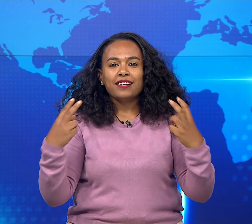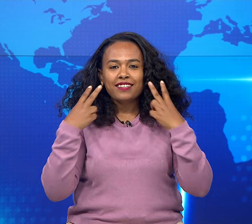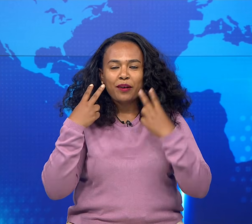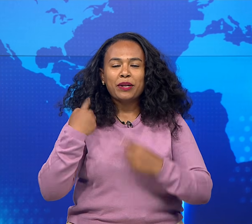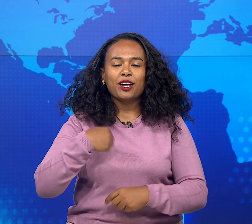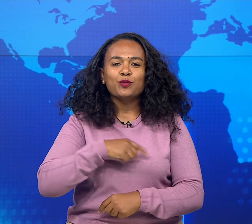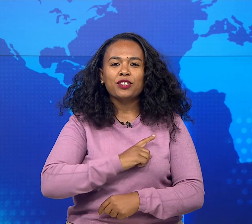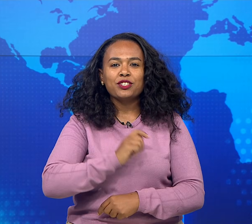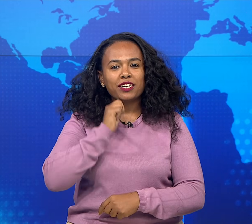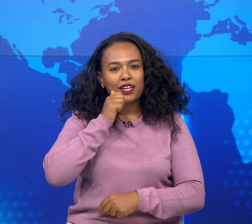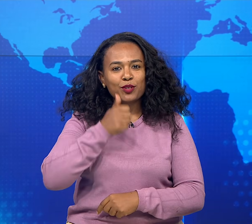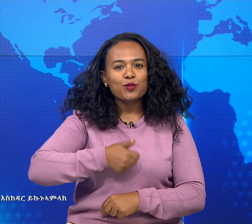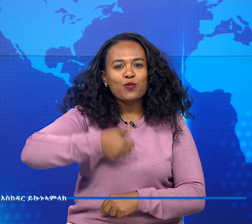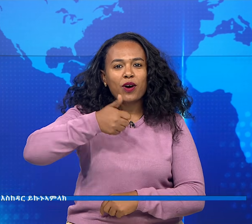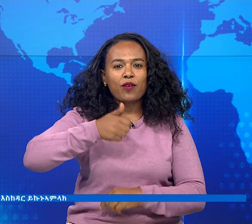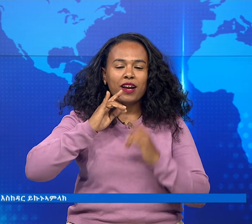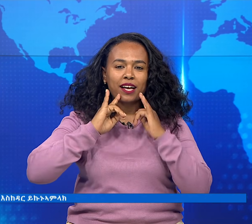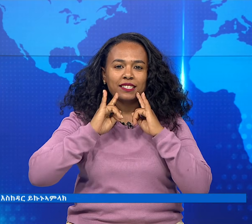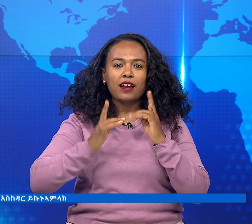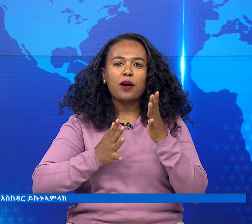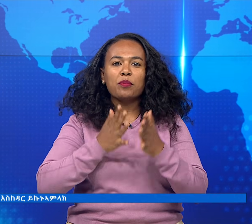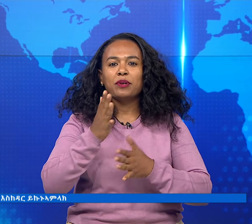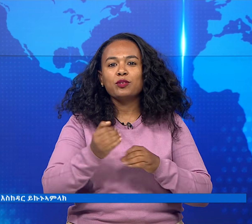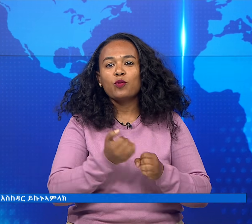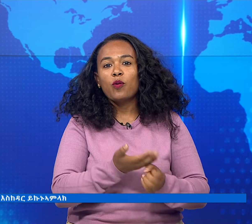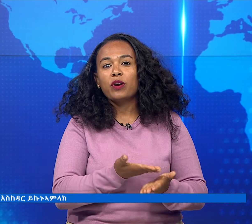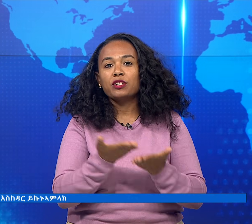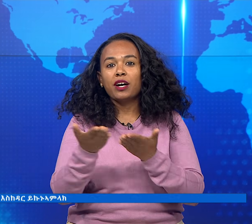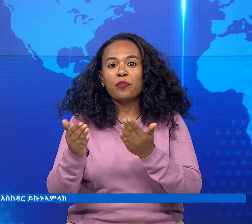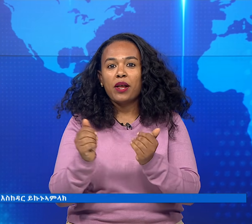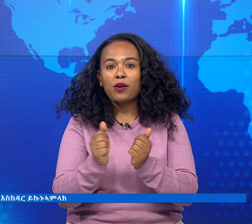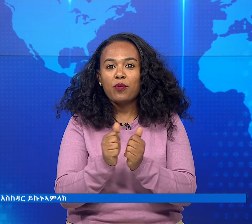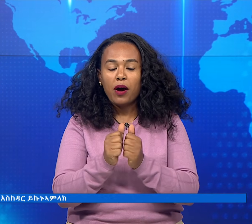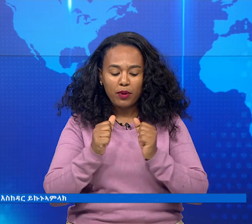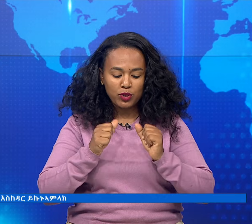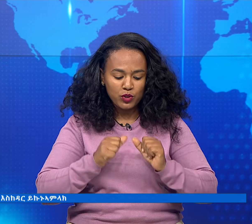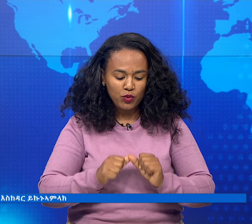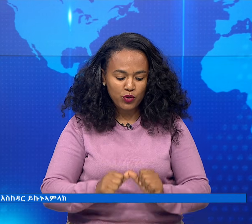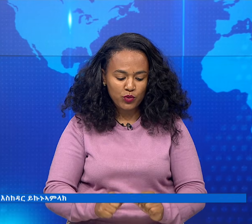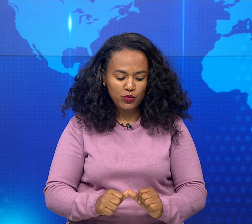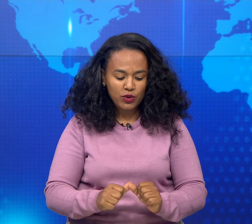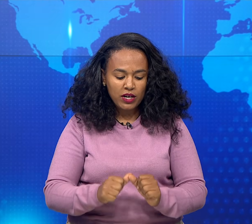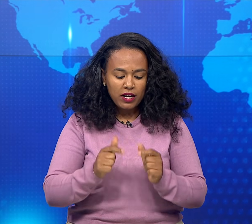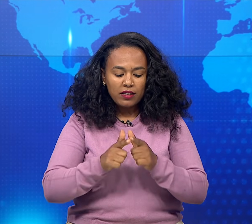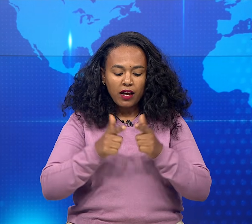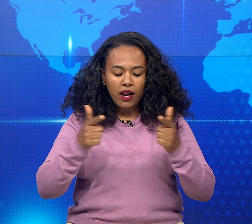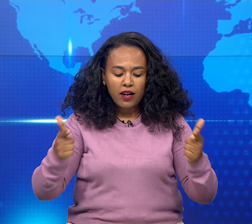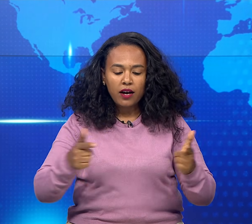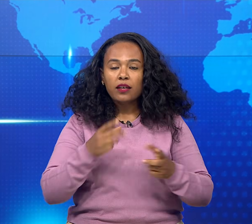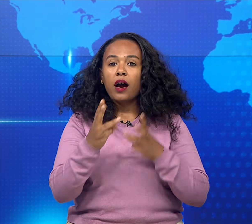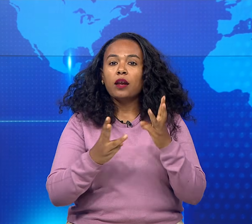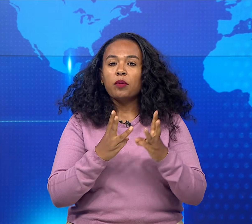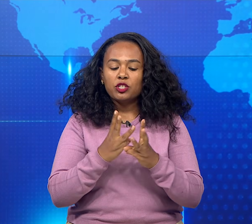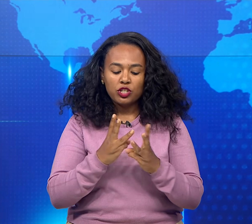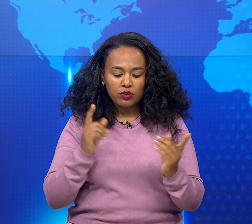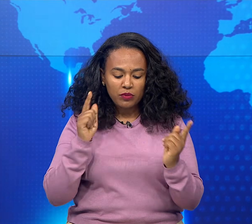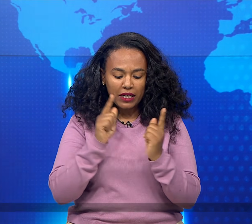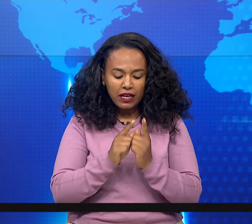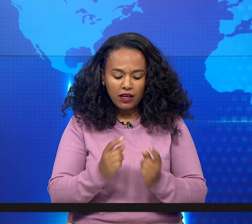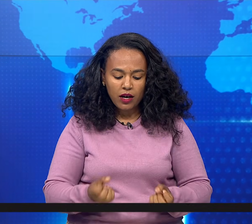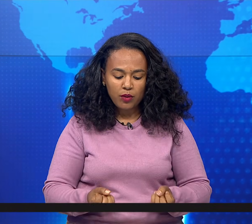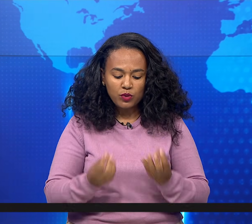ጤና ይስጥልኝ ተመልካቾቻችን፣ የዕለቱን ዋና ዋና ዜና በምልክት ቋንቋ ይዤ ቀርብ ያለው አብራችሁን ቆዩ። ታላላቅ